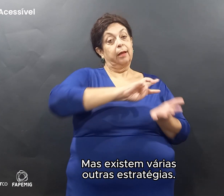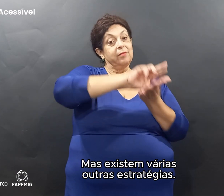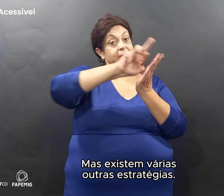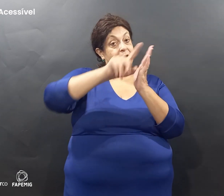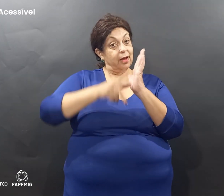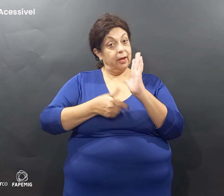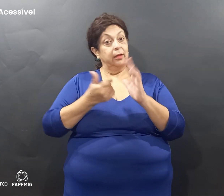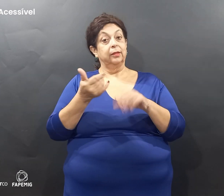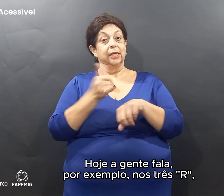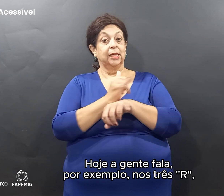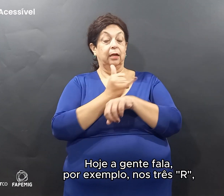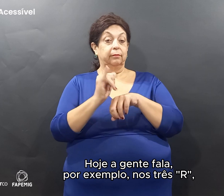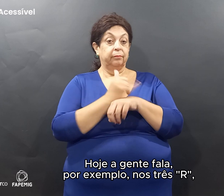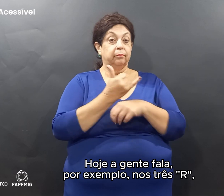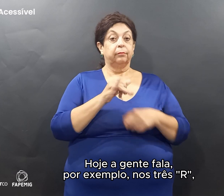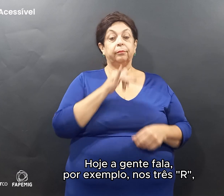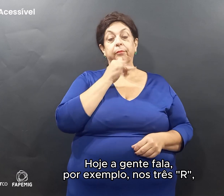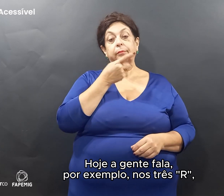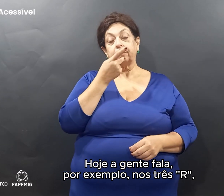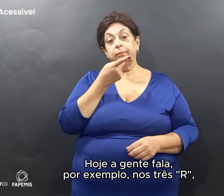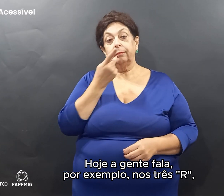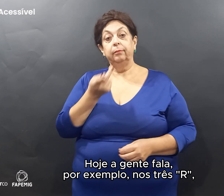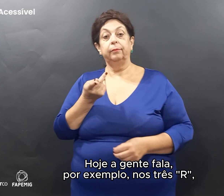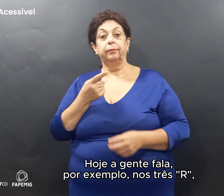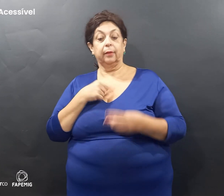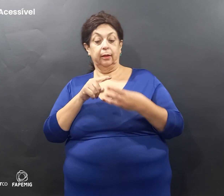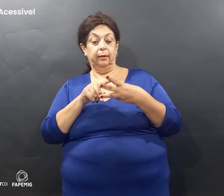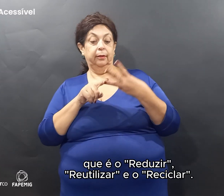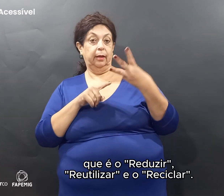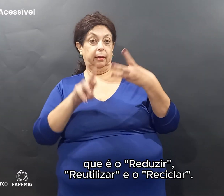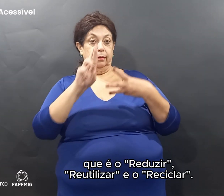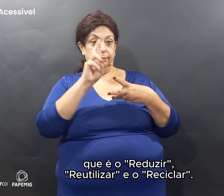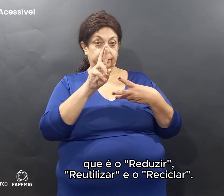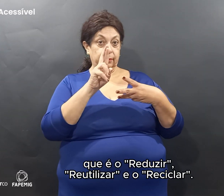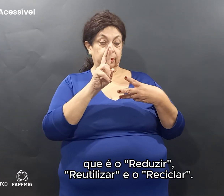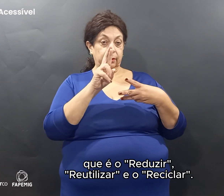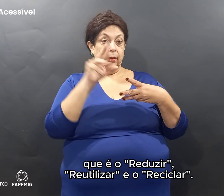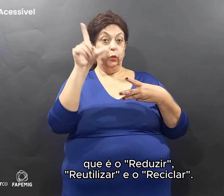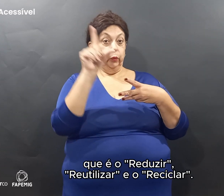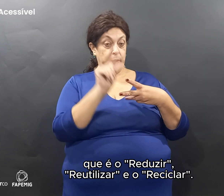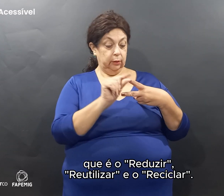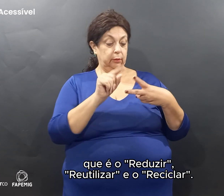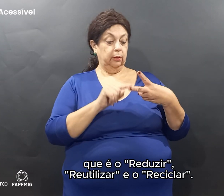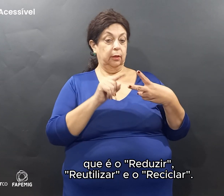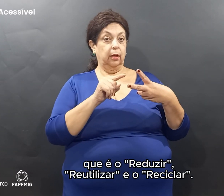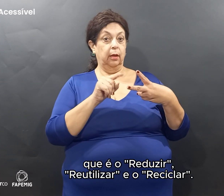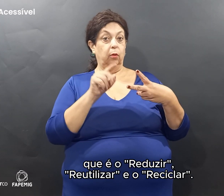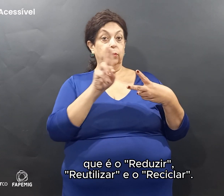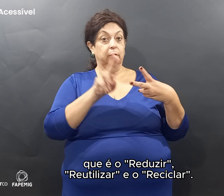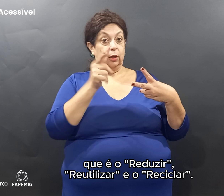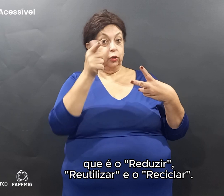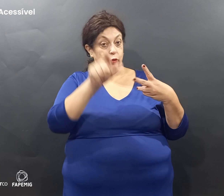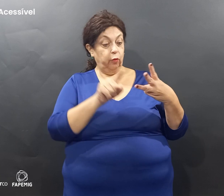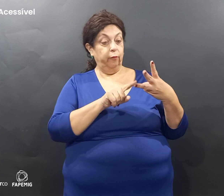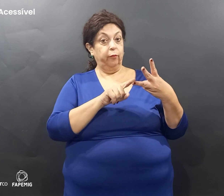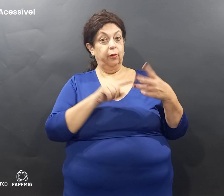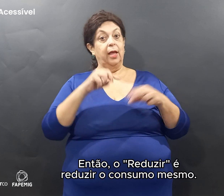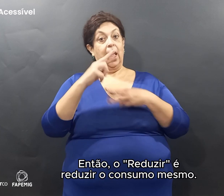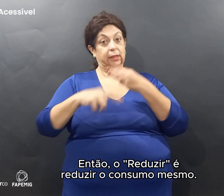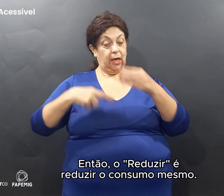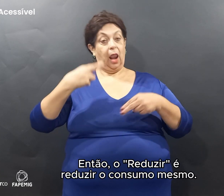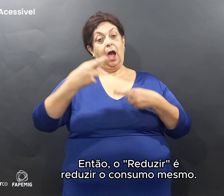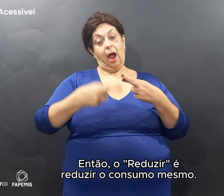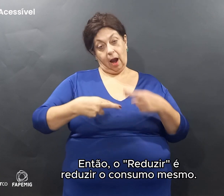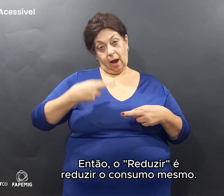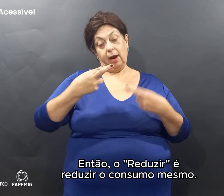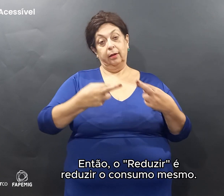outras estratégias. Hoje a gente fala, por exemplo, nos 3 R's, que é o reduzir, reutilizar e o reciclar.